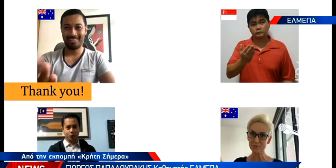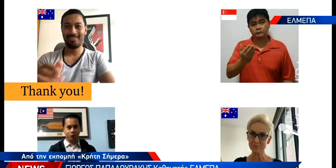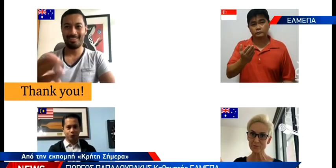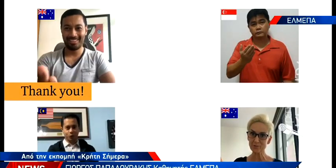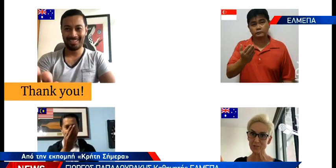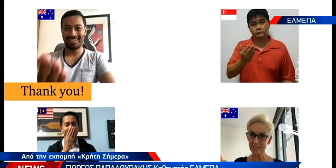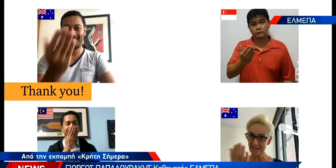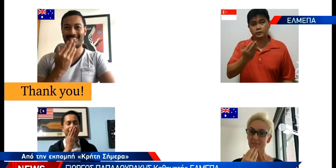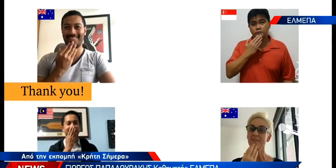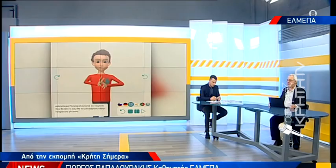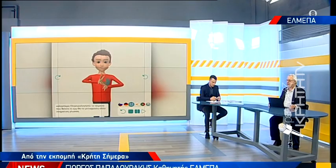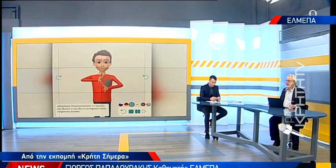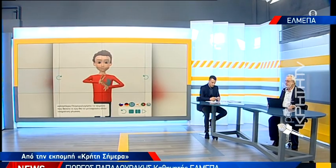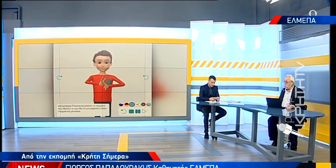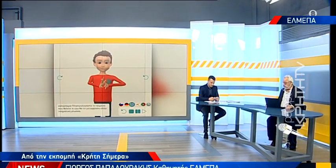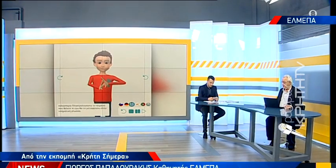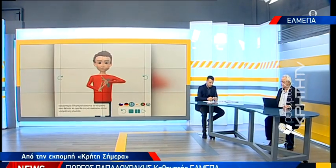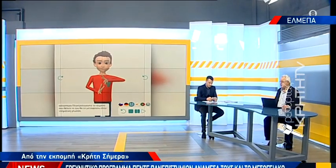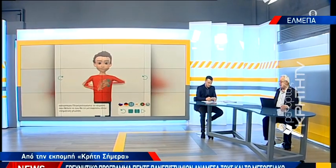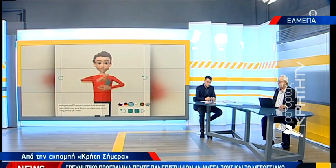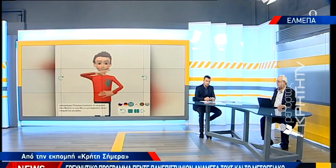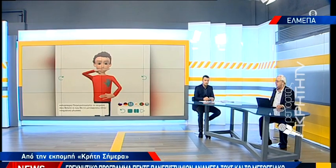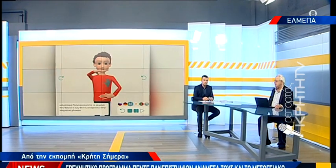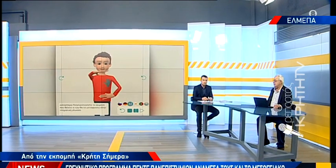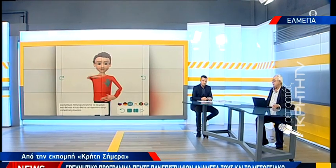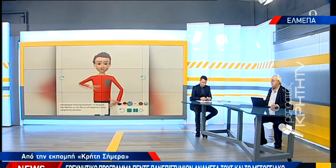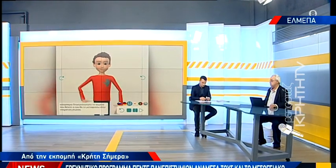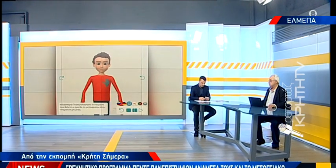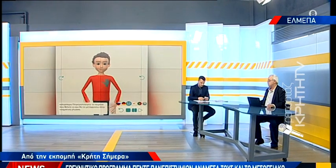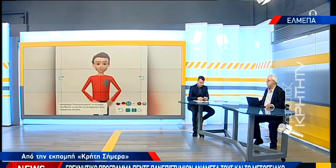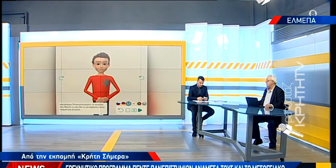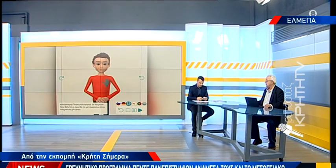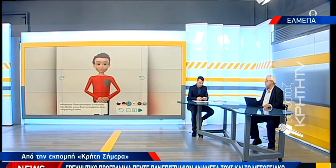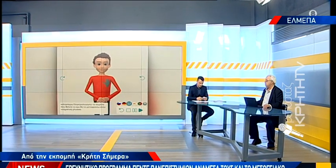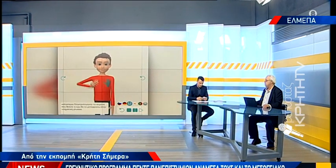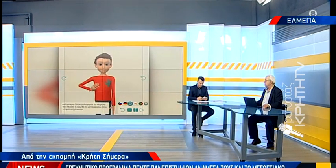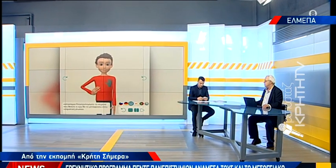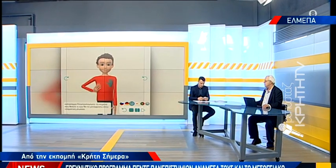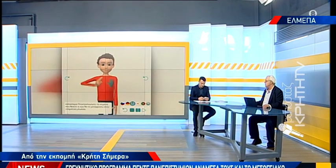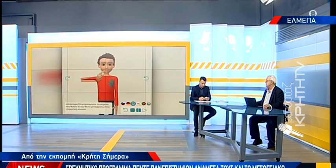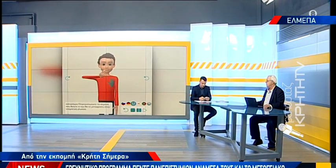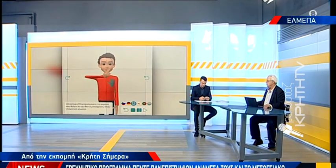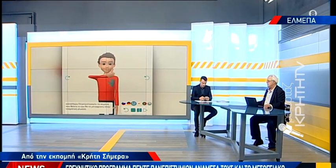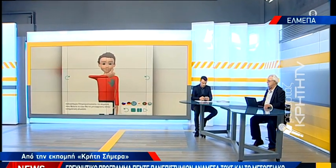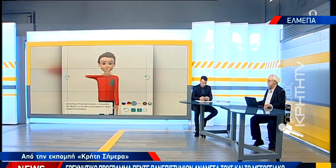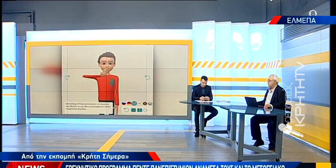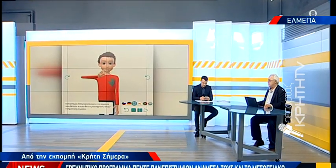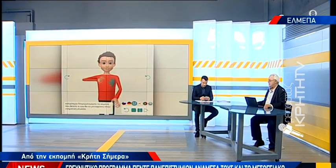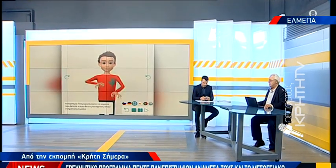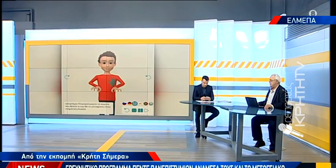λύσουμε. Και μετά έχουμε φτιάξει μαθήματα και για τους κουφούς και για τους μη κουφούς ώστε να μπορούν να μάθουν και